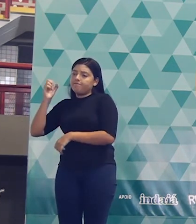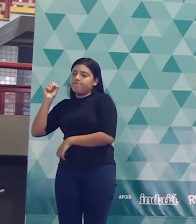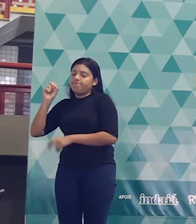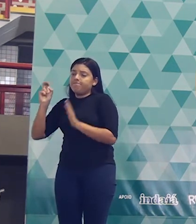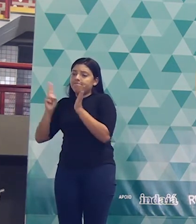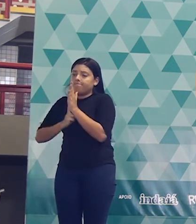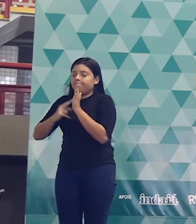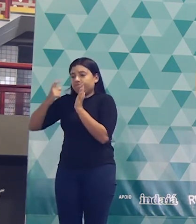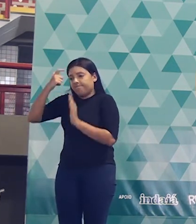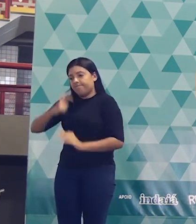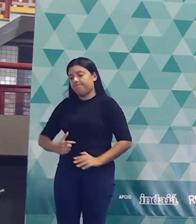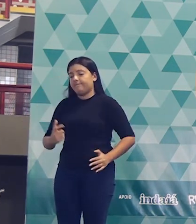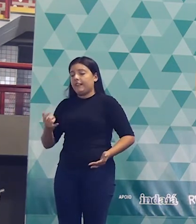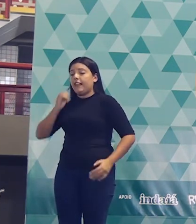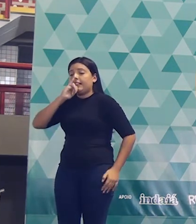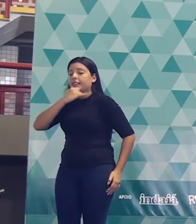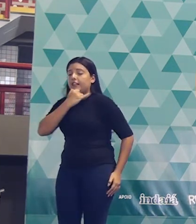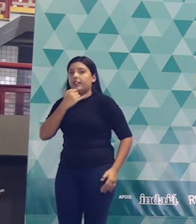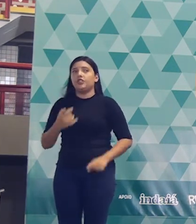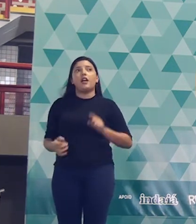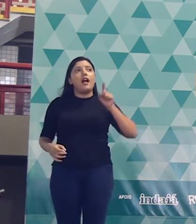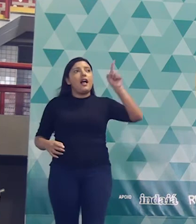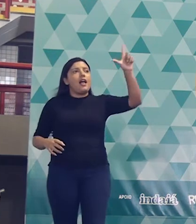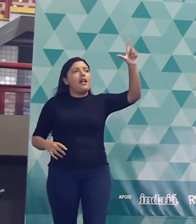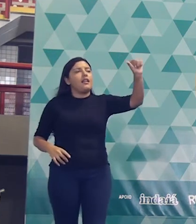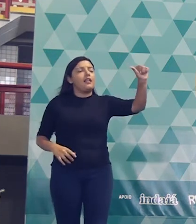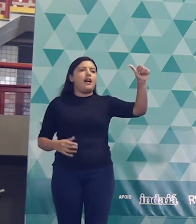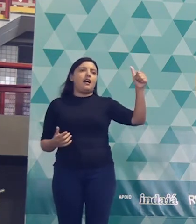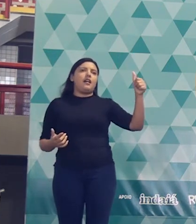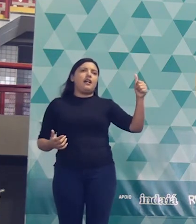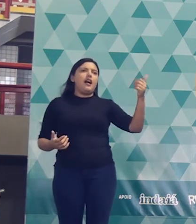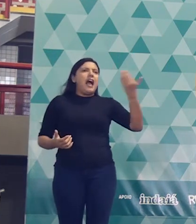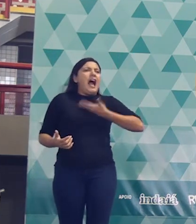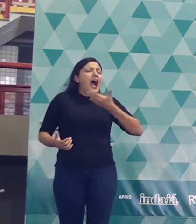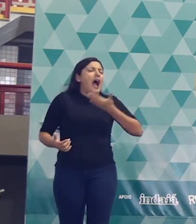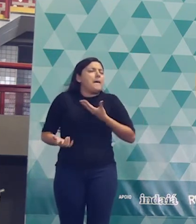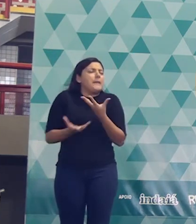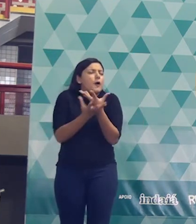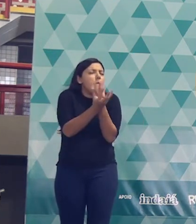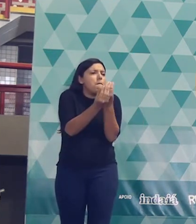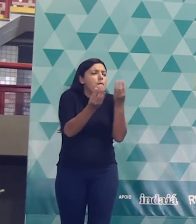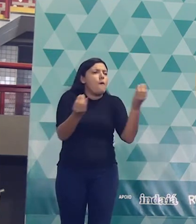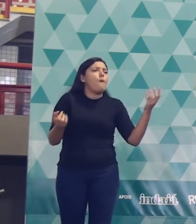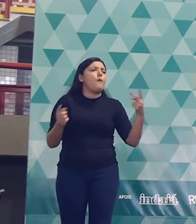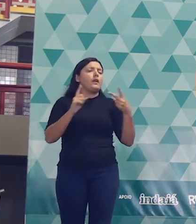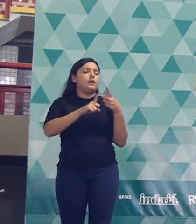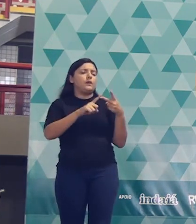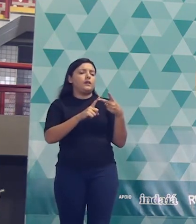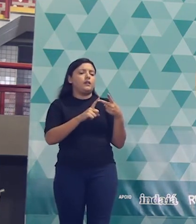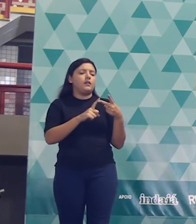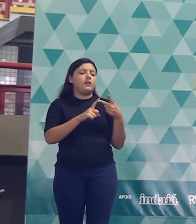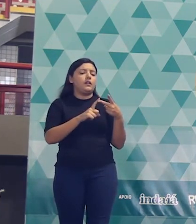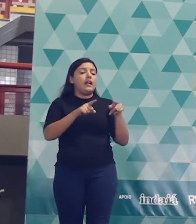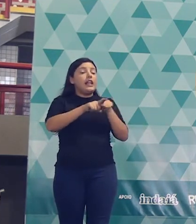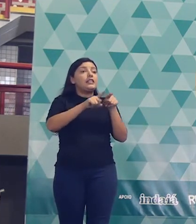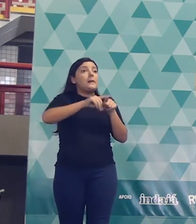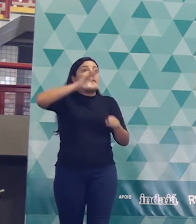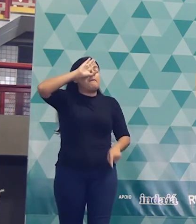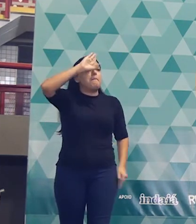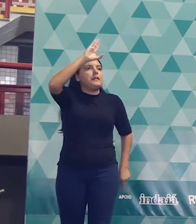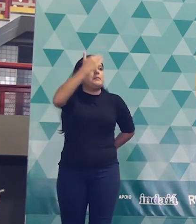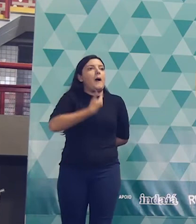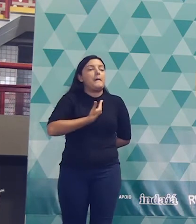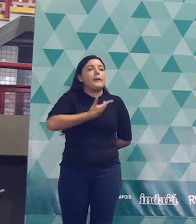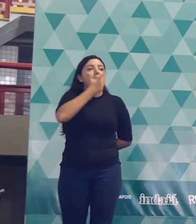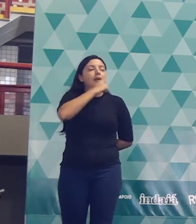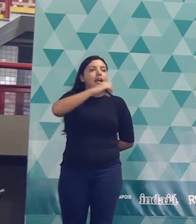e triste. E o lá ele não só tem amigos, mas ele tem por amigo o rei.